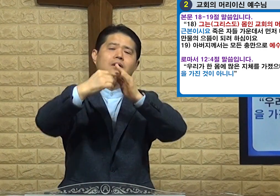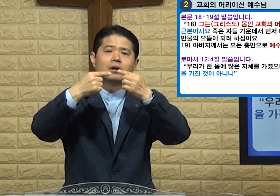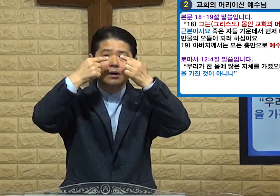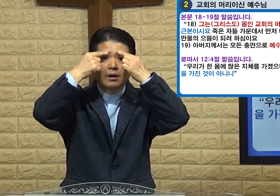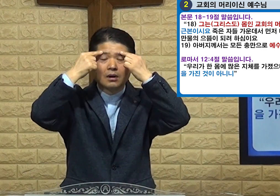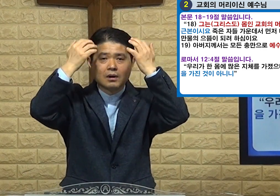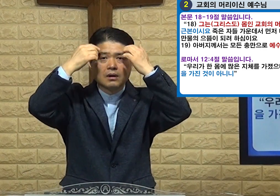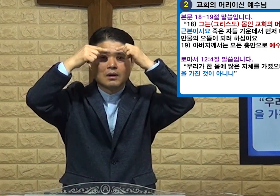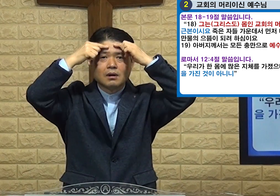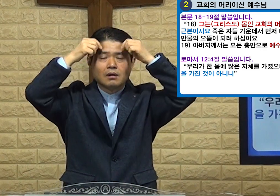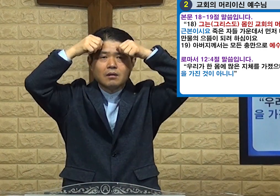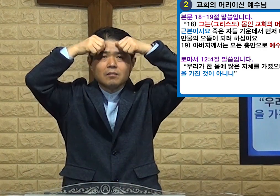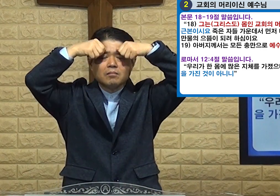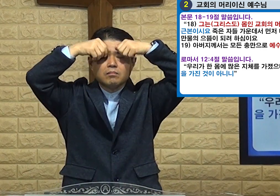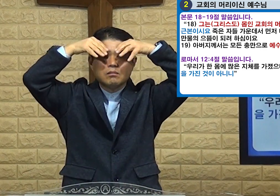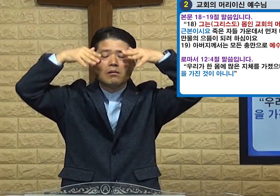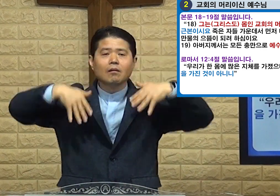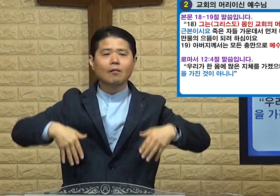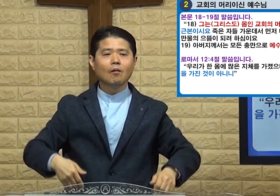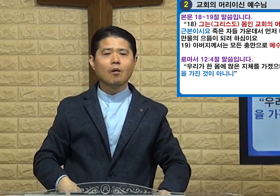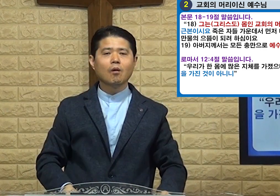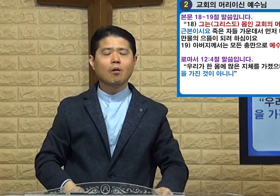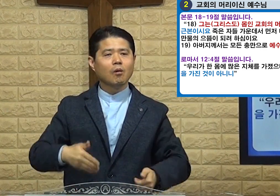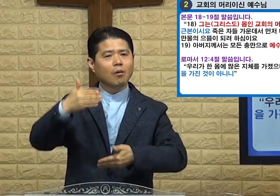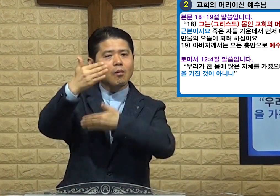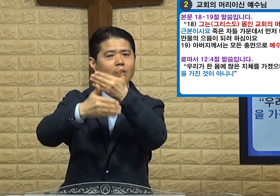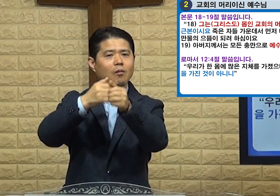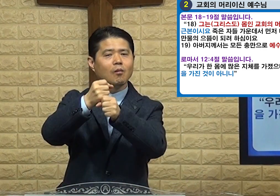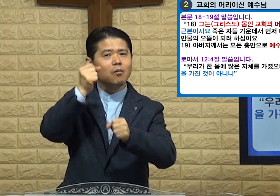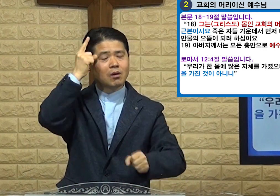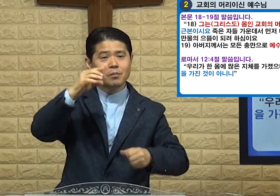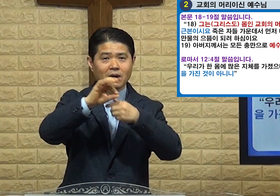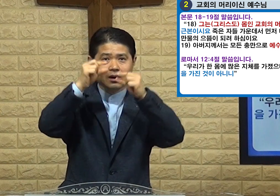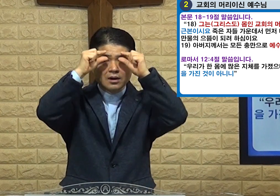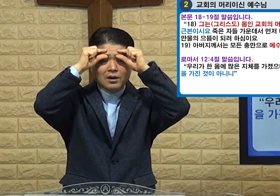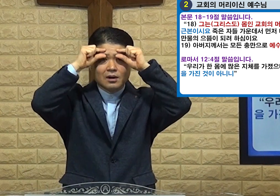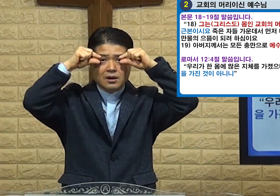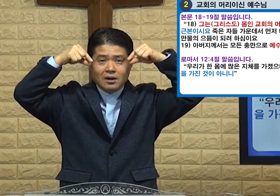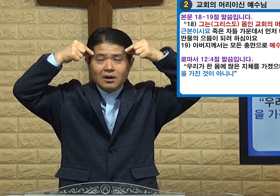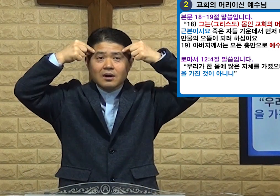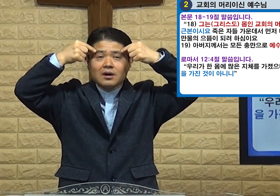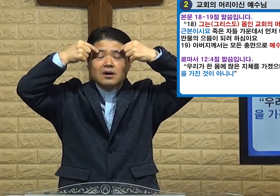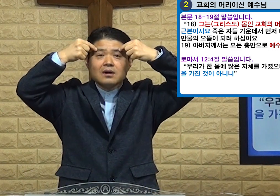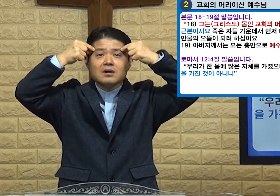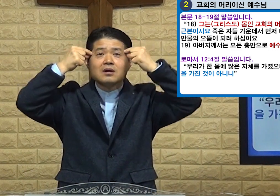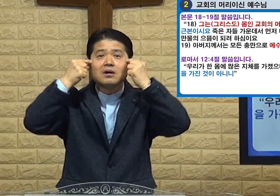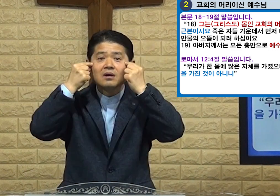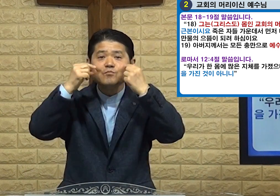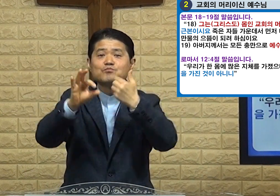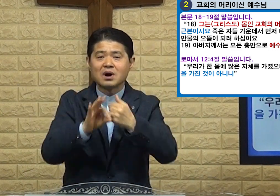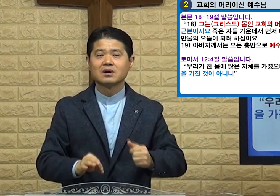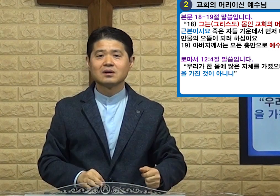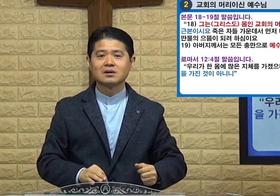위해서, 해를 막기 위해서 눈썹을 주셨다는 하나님의 지혜가 있던 것입니다.